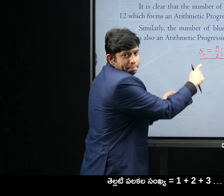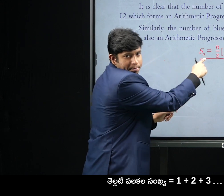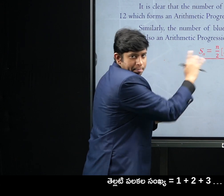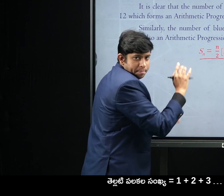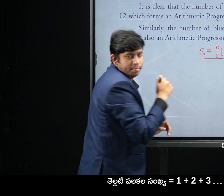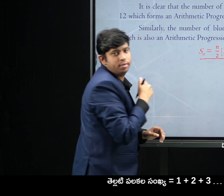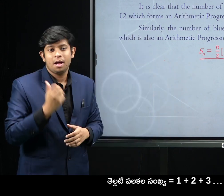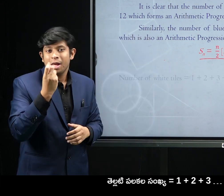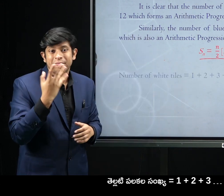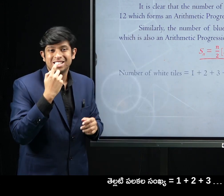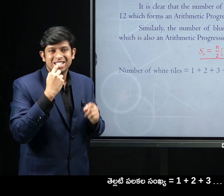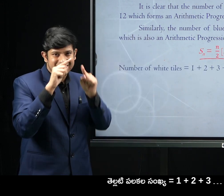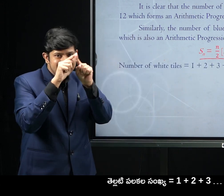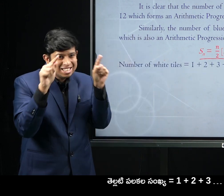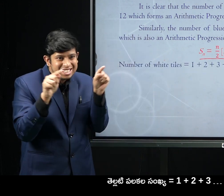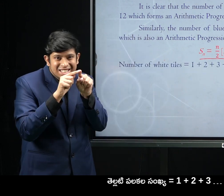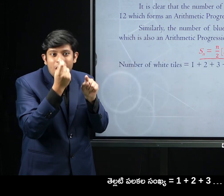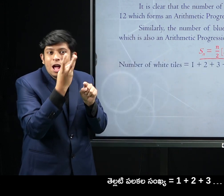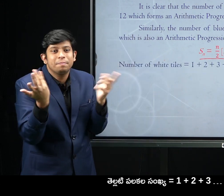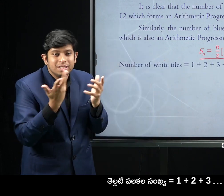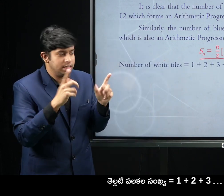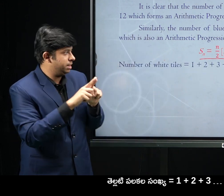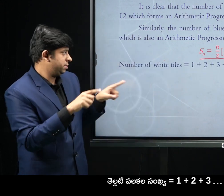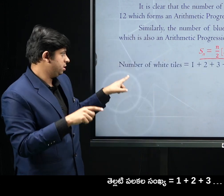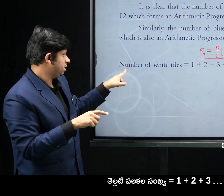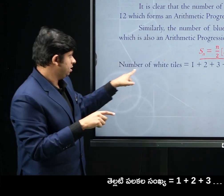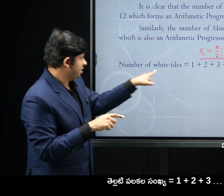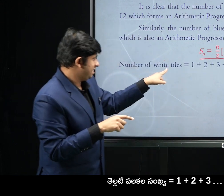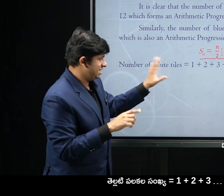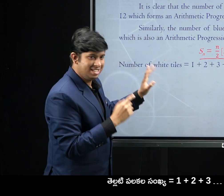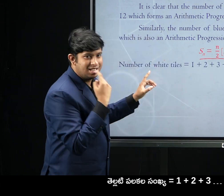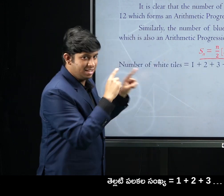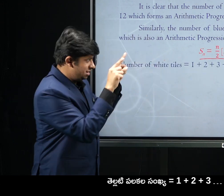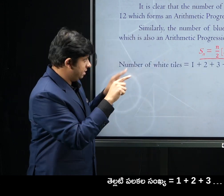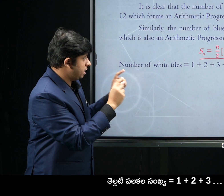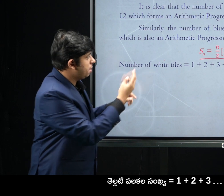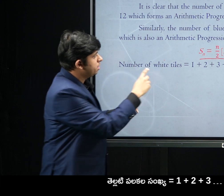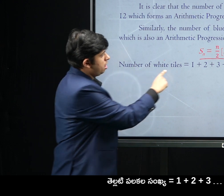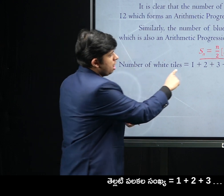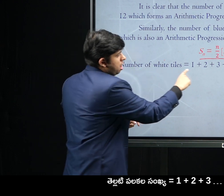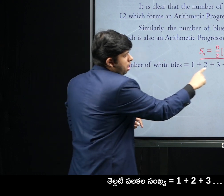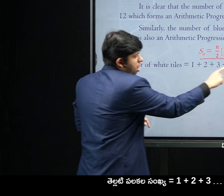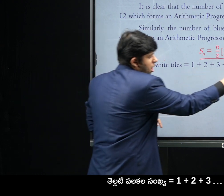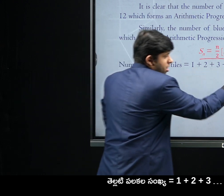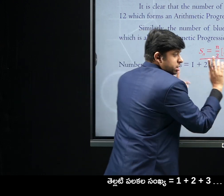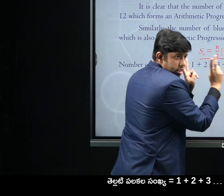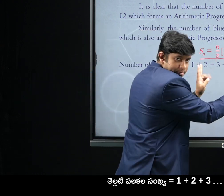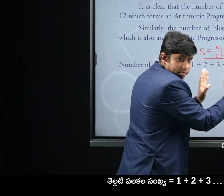అండ్ సో ఆన్ ప్లస్ 12 ఈజ్ ఈక్వల్ టు 12/2 ఇంటూ 1 ప్లస్ 12 ఈజ్ ఈక్వల్ టు